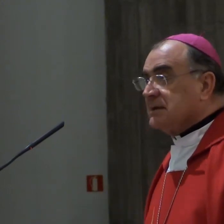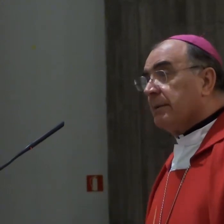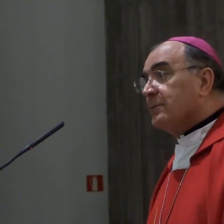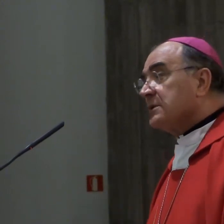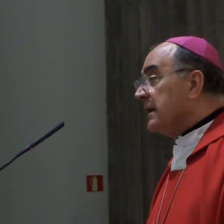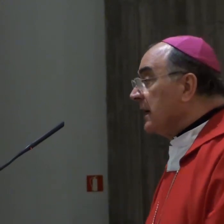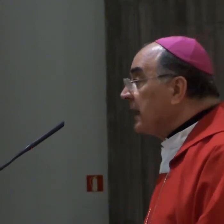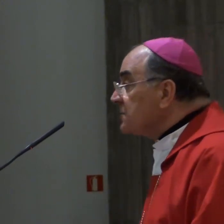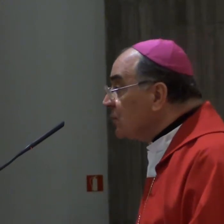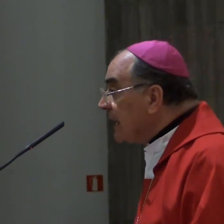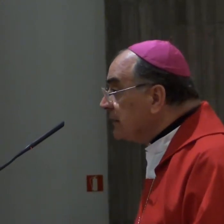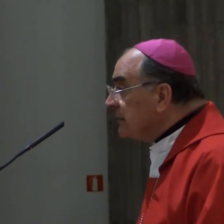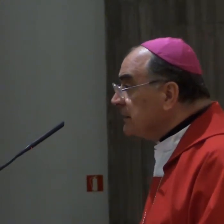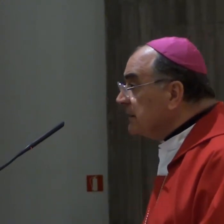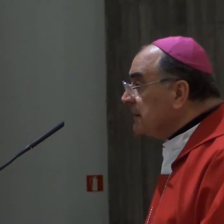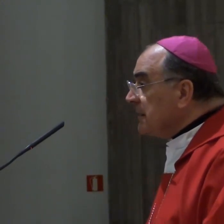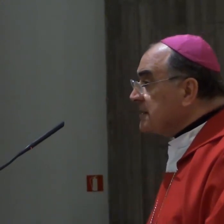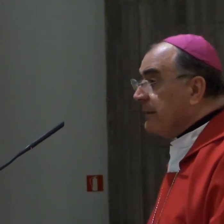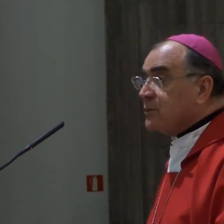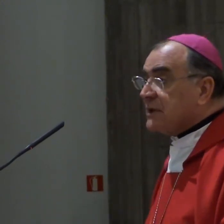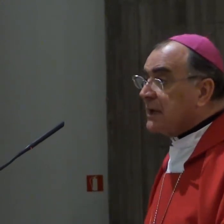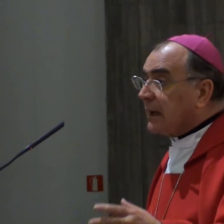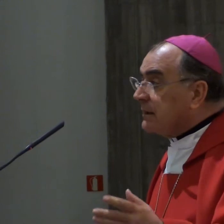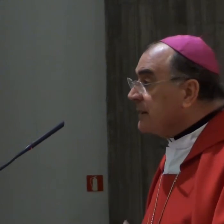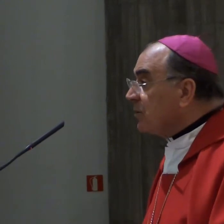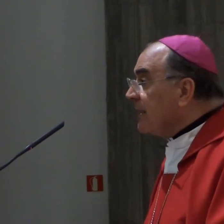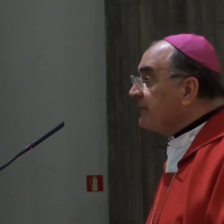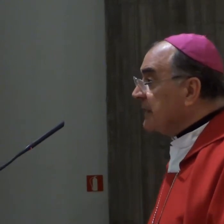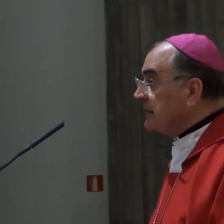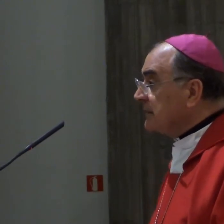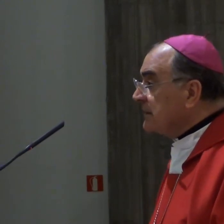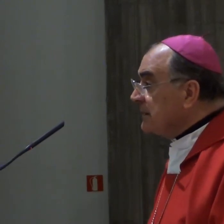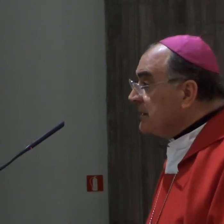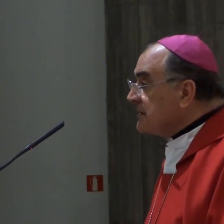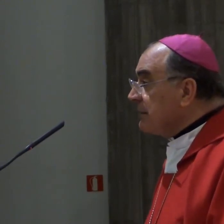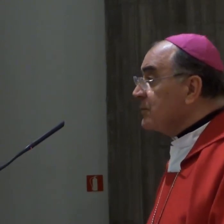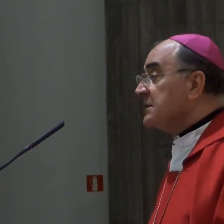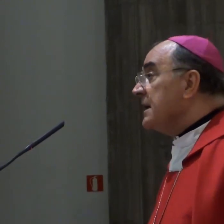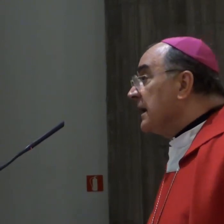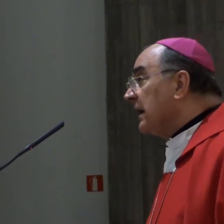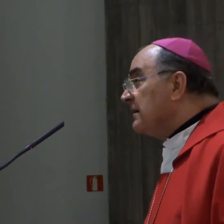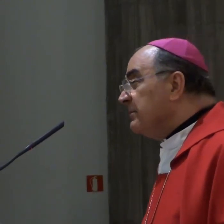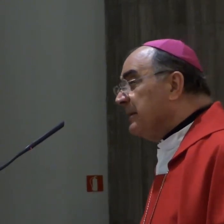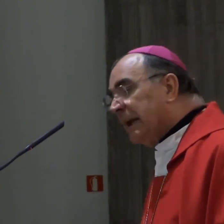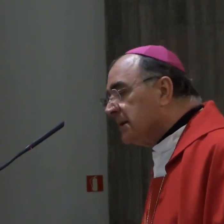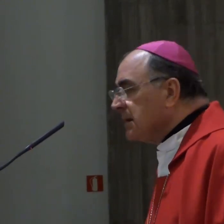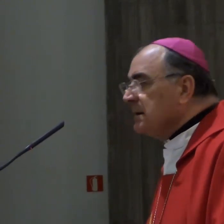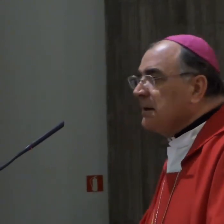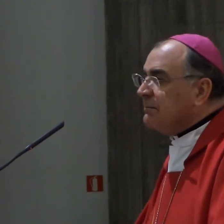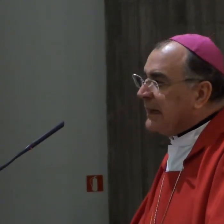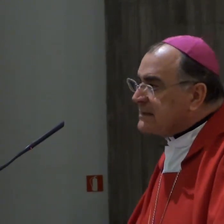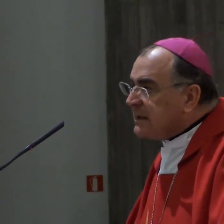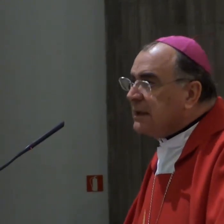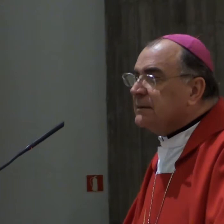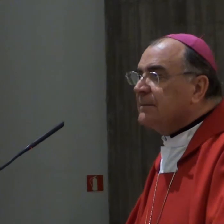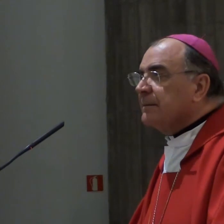y sabemos que hay guerra en ciudad y sabemos que sabemos que hay guerra permanente